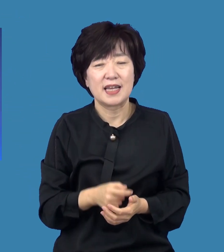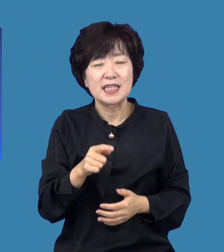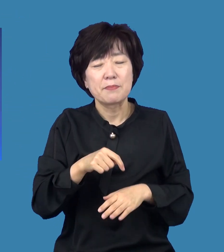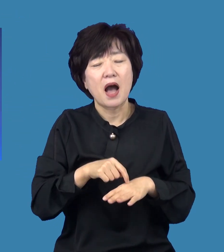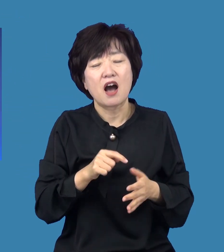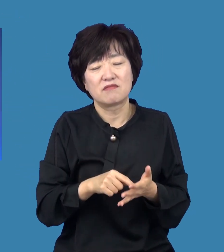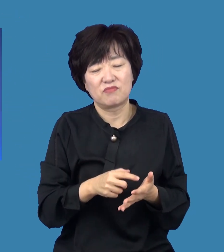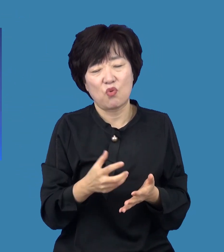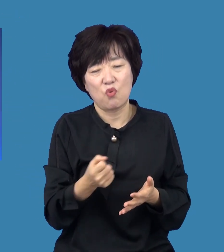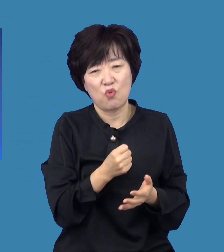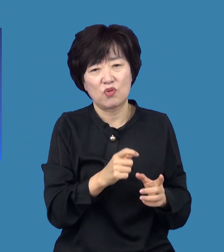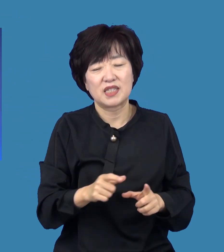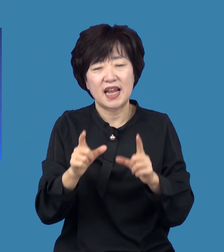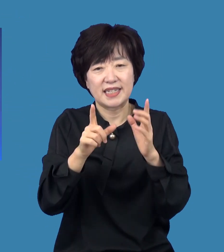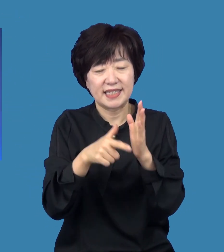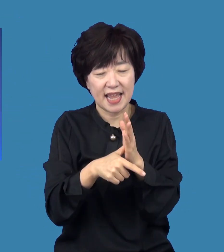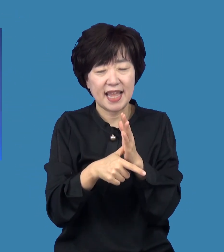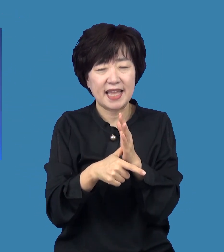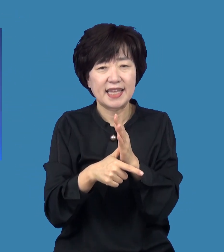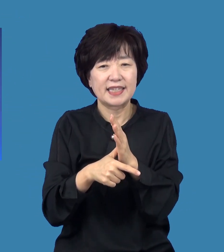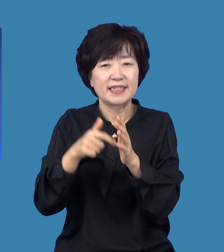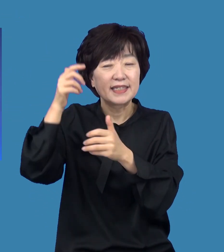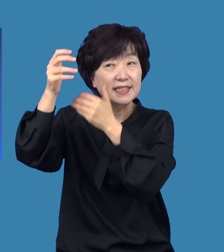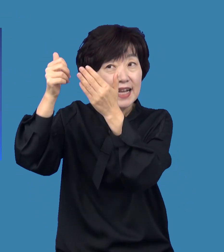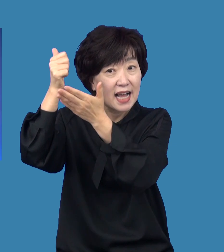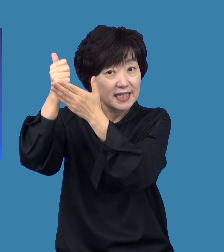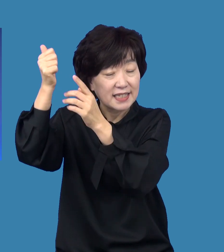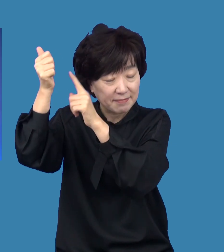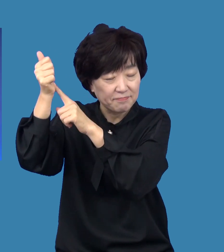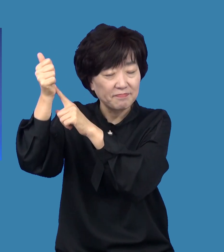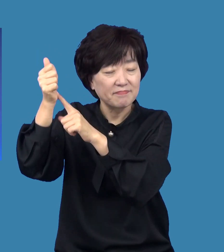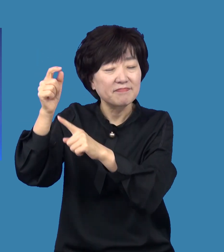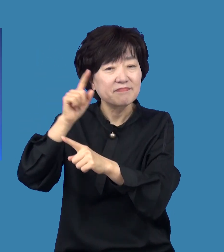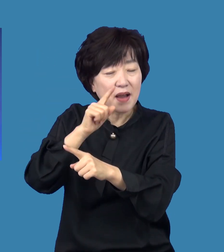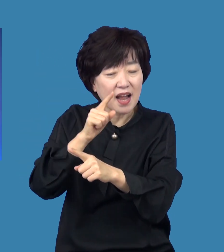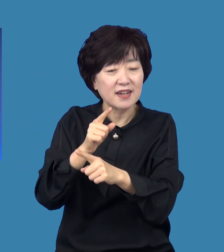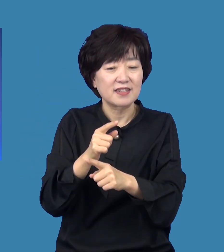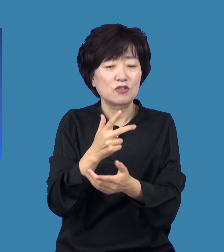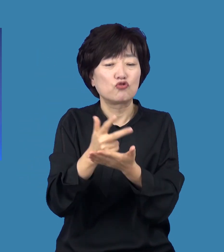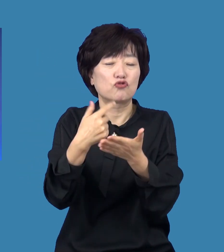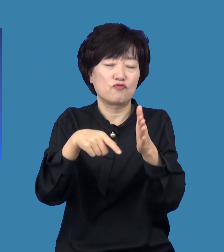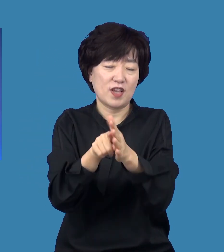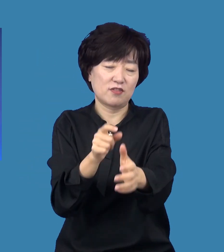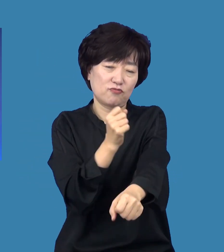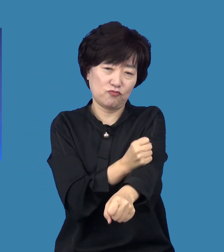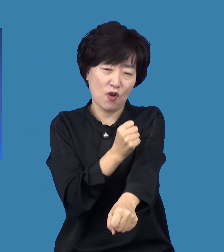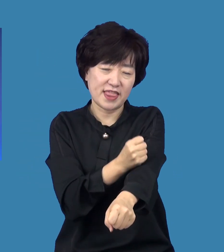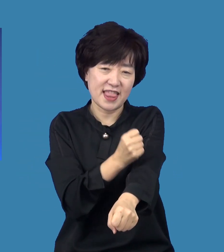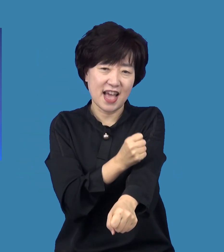살아갈 때 그것을 하나님께서는 주를 위해 힘쓰는, 주를 위해 수고하는 것으로